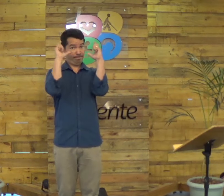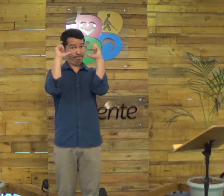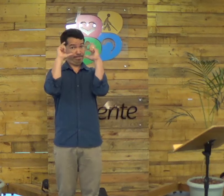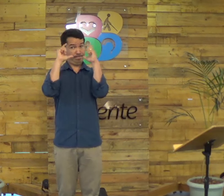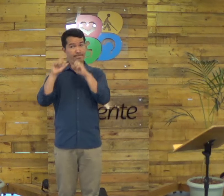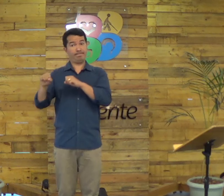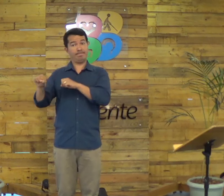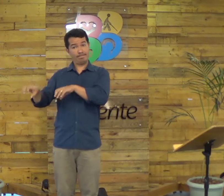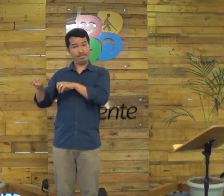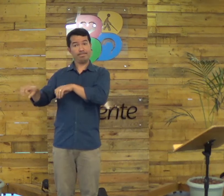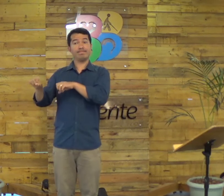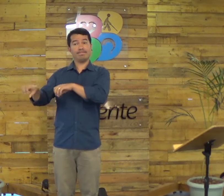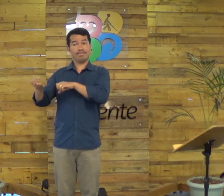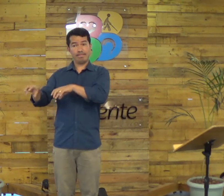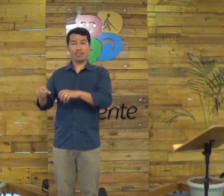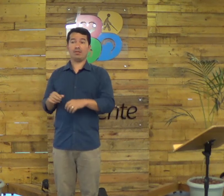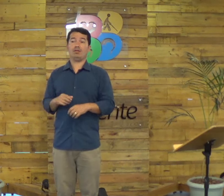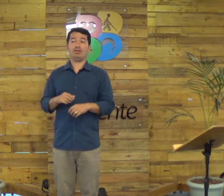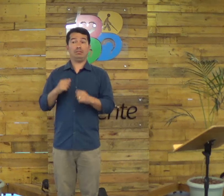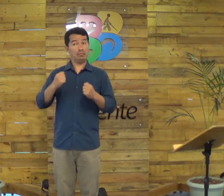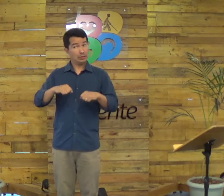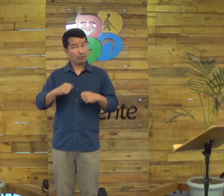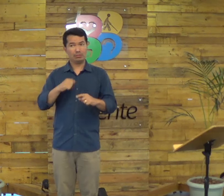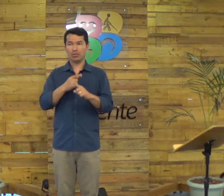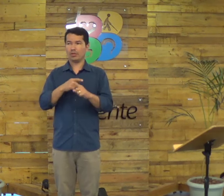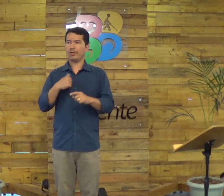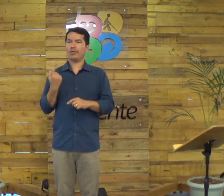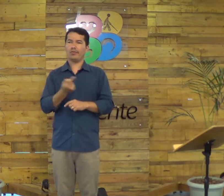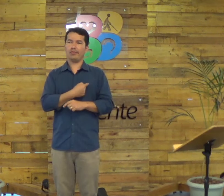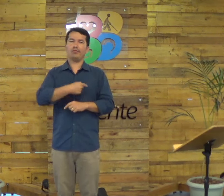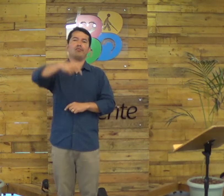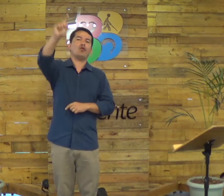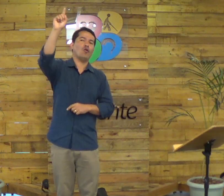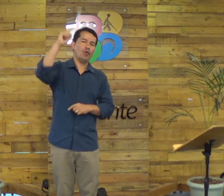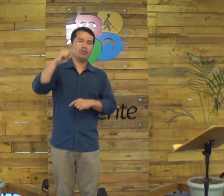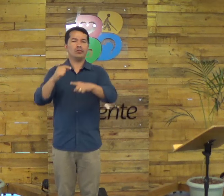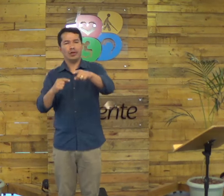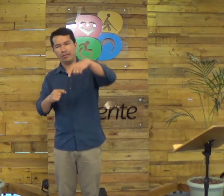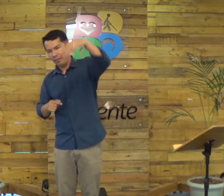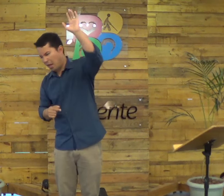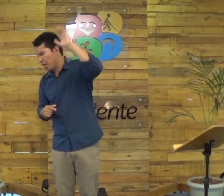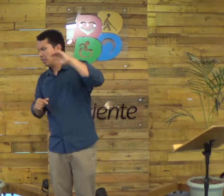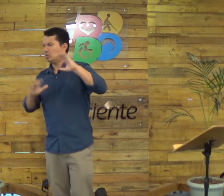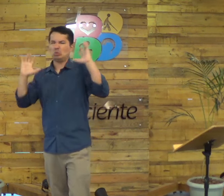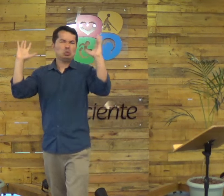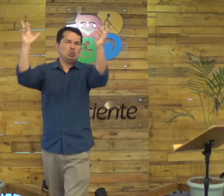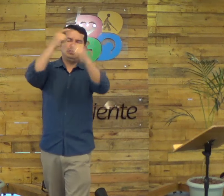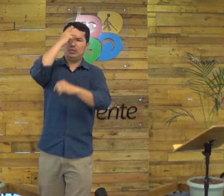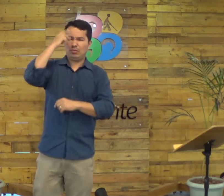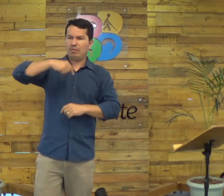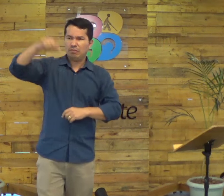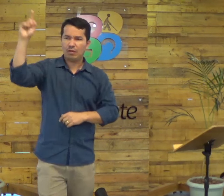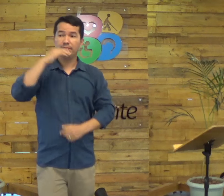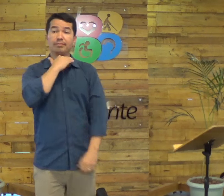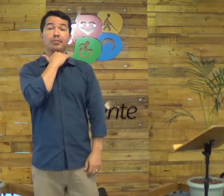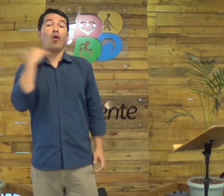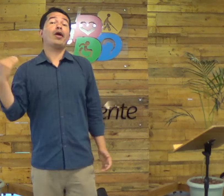é melhor a gente abrir o olho e passar, é ensinar tudo aquilo que a sabe para outra pessoa. Você pode, as pessoas